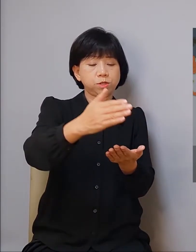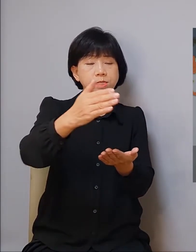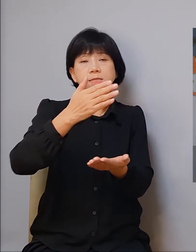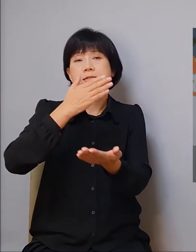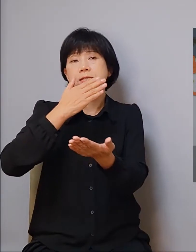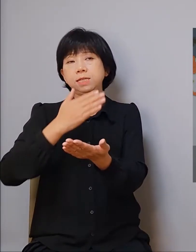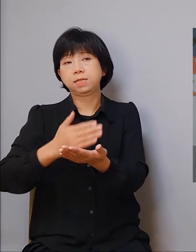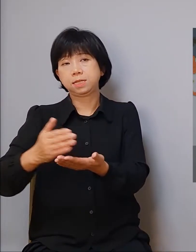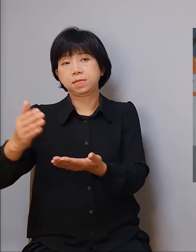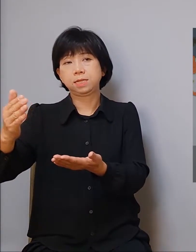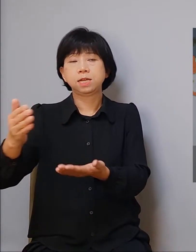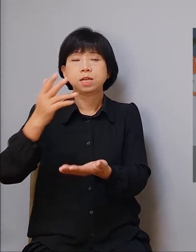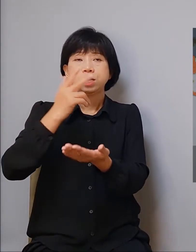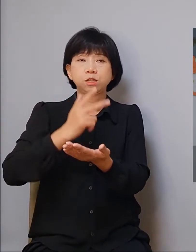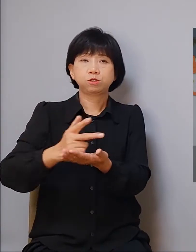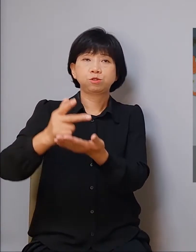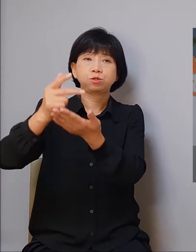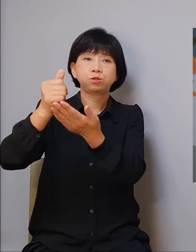권능으로 물리치리.